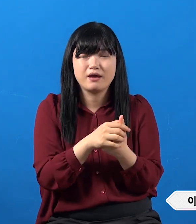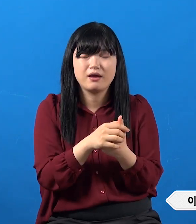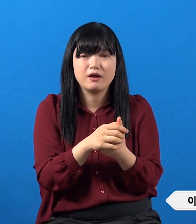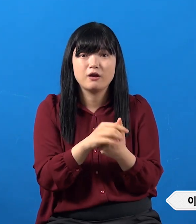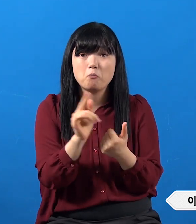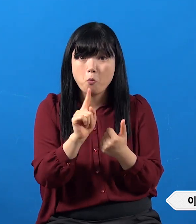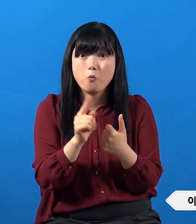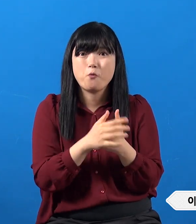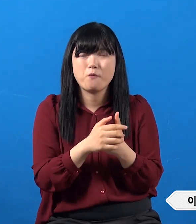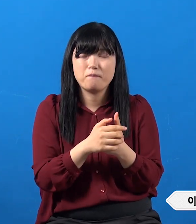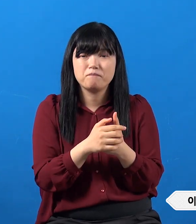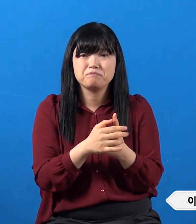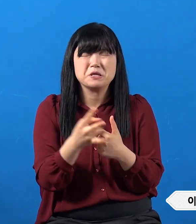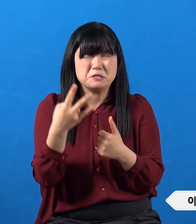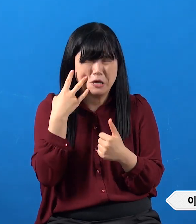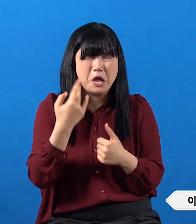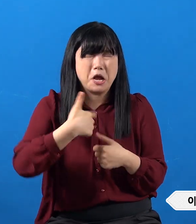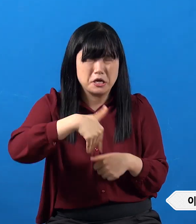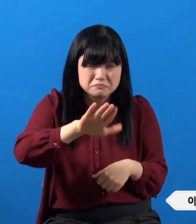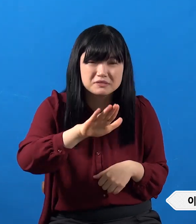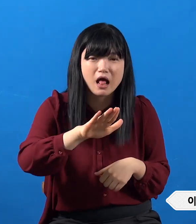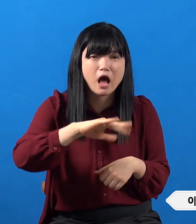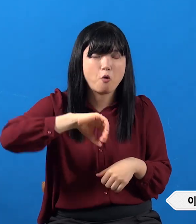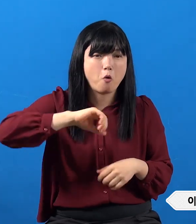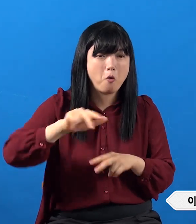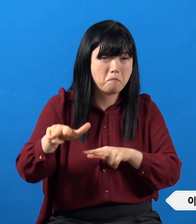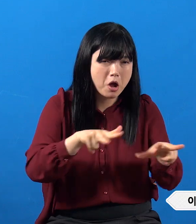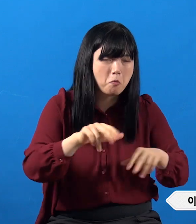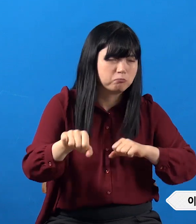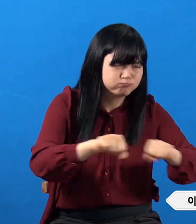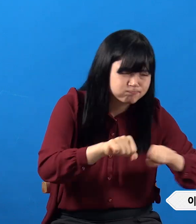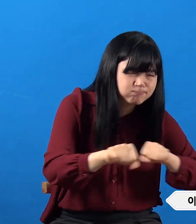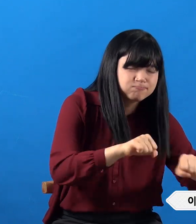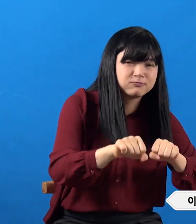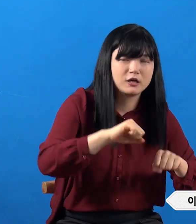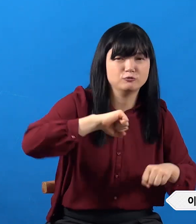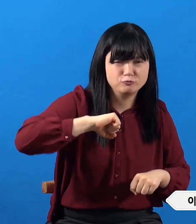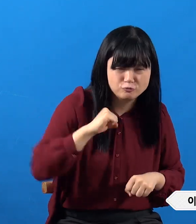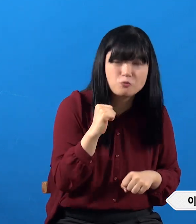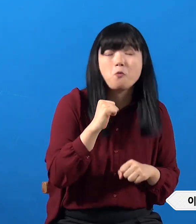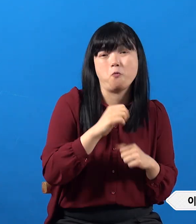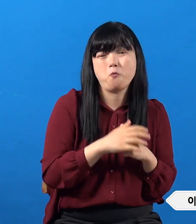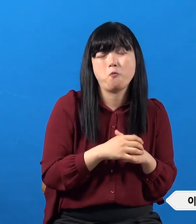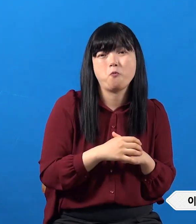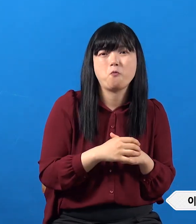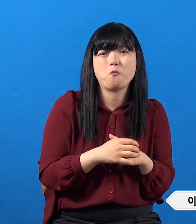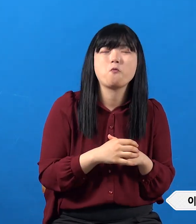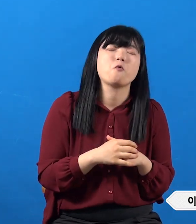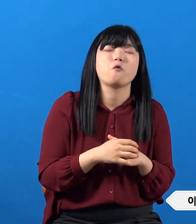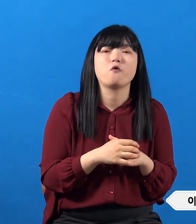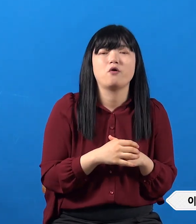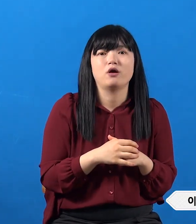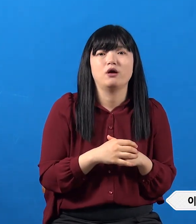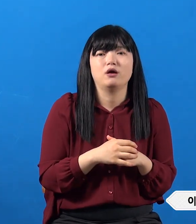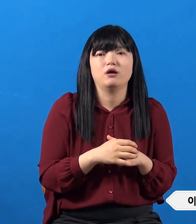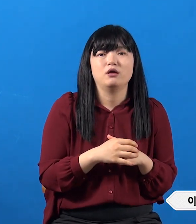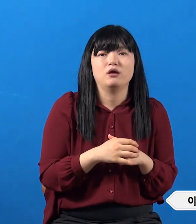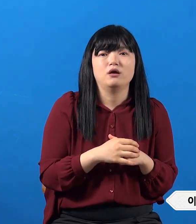best choice는 예, 가겠습니다. 이렇게 대답하고 대답한 그대로